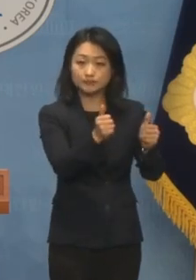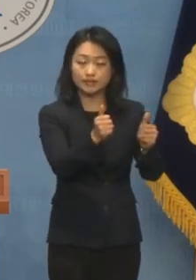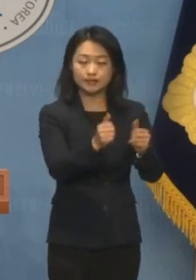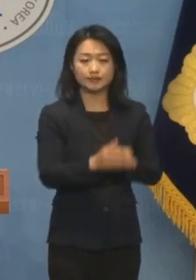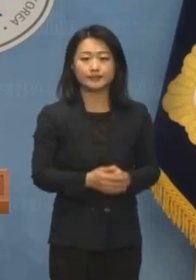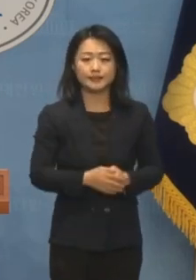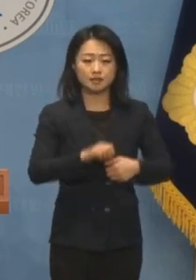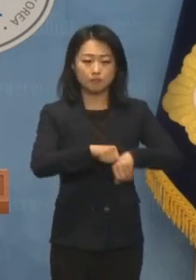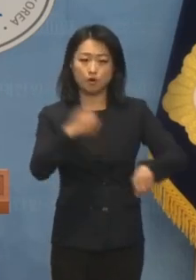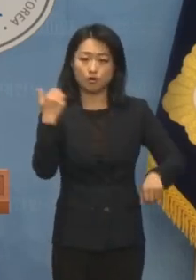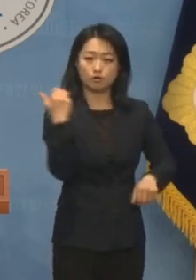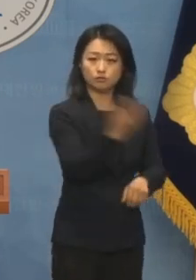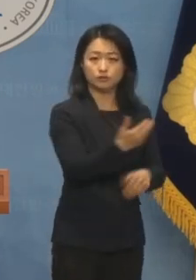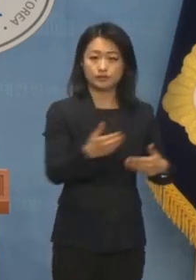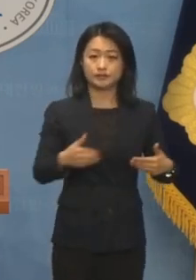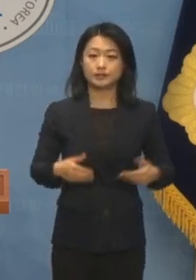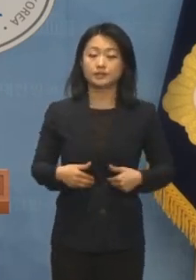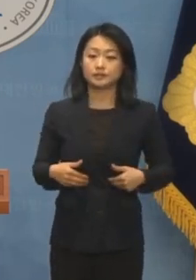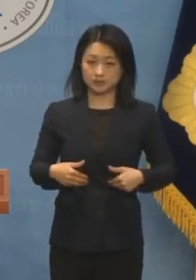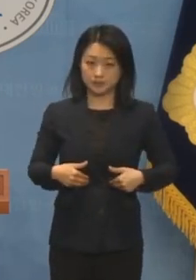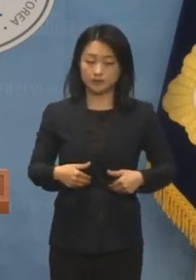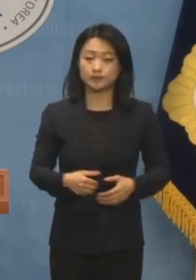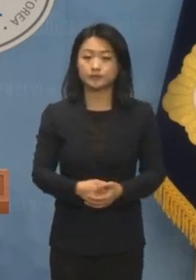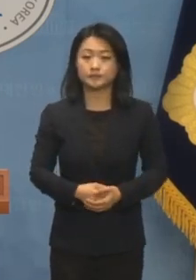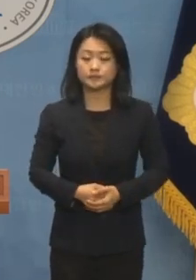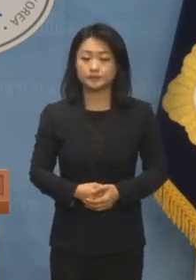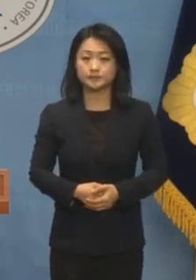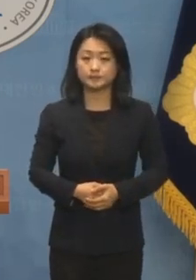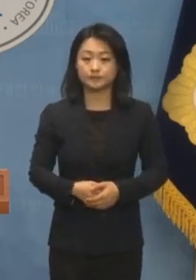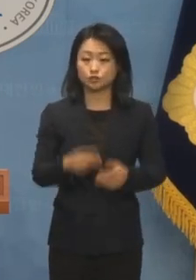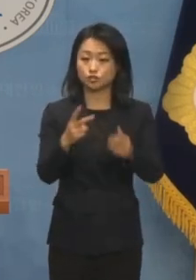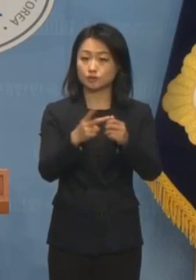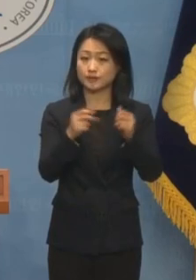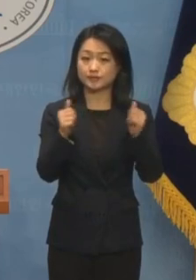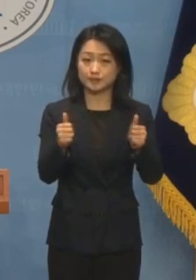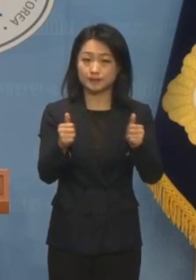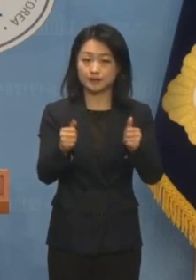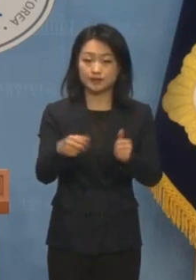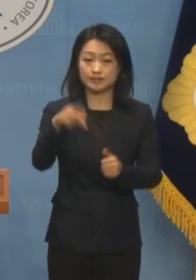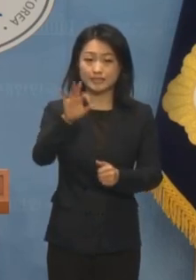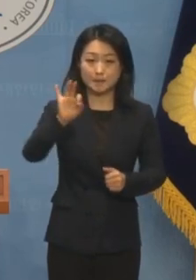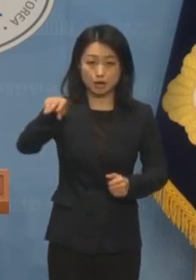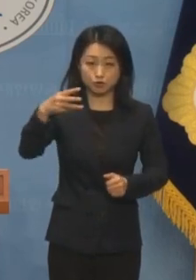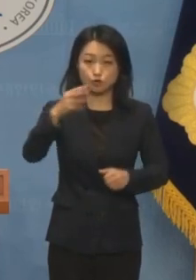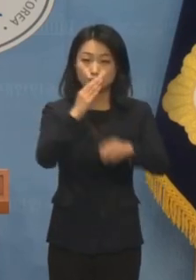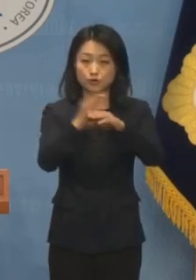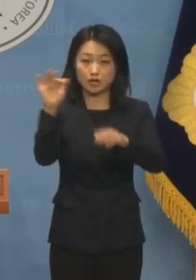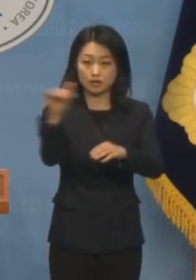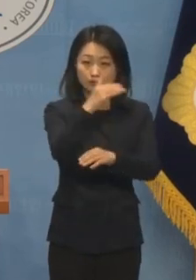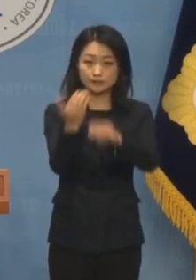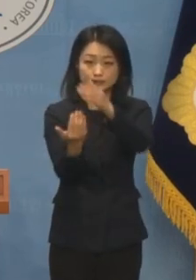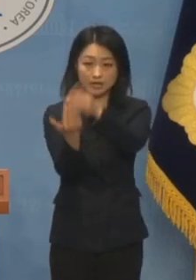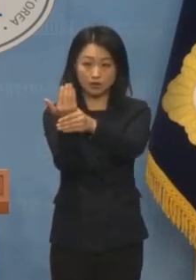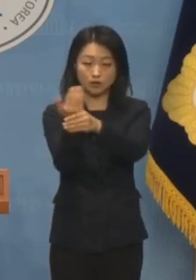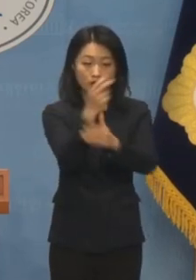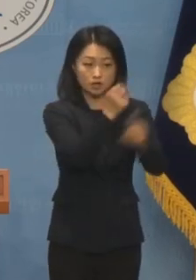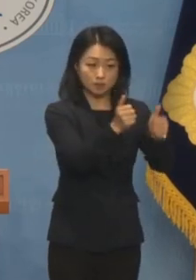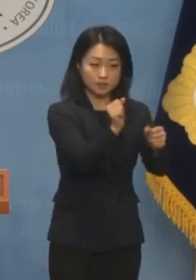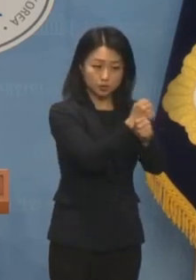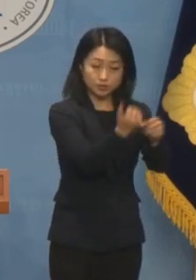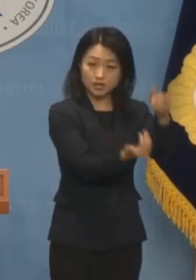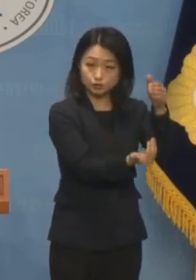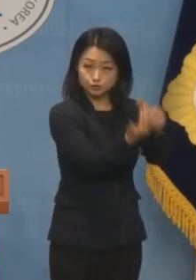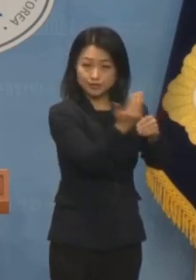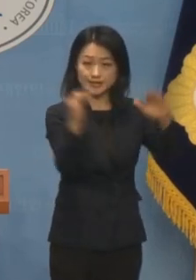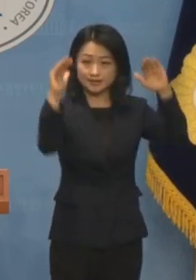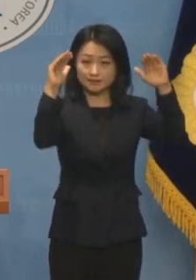심판을 받아야 합니다 이심 재판에서 쌍방울 대북 송금과 검찰 조작 수사의 실체적